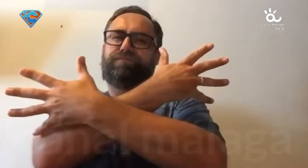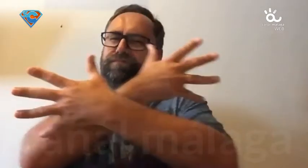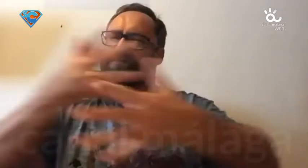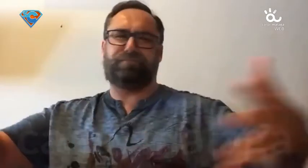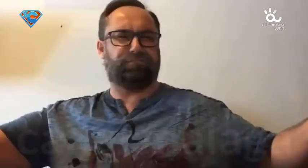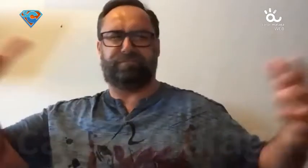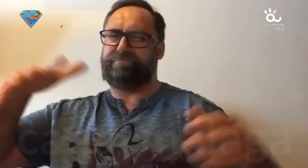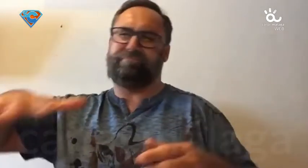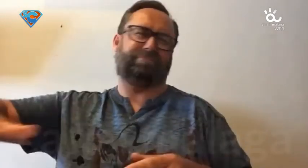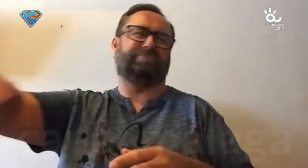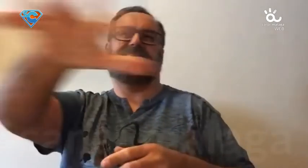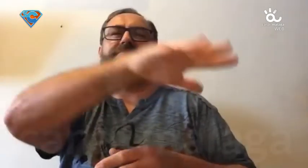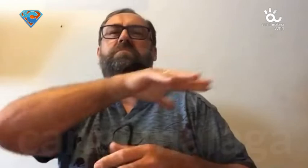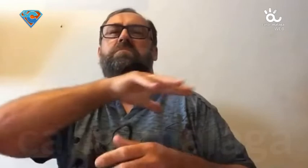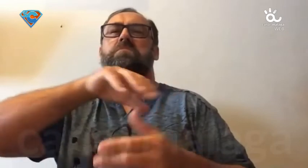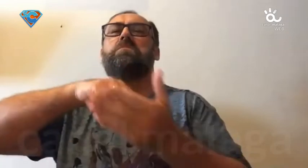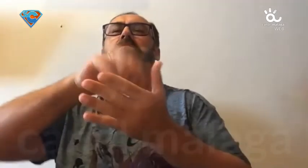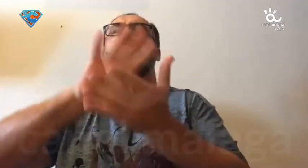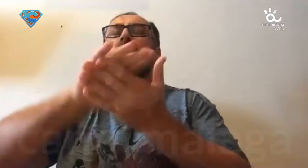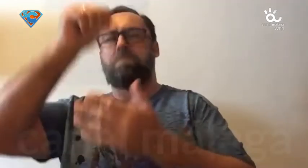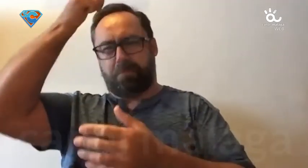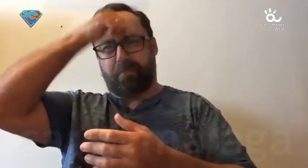sociedad es muy grande,